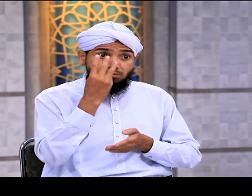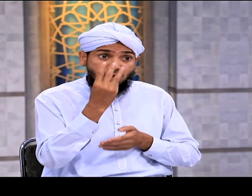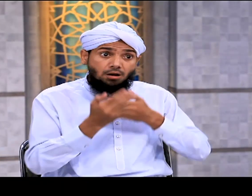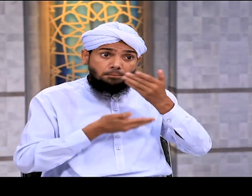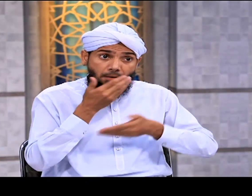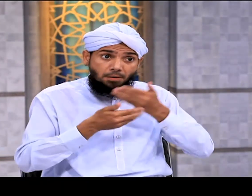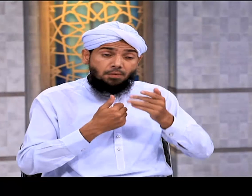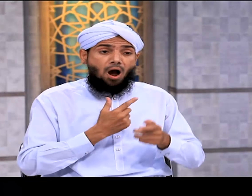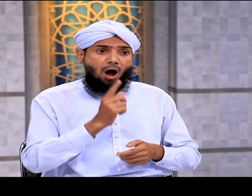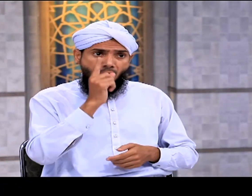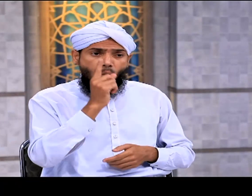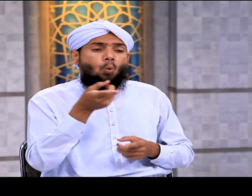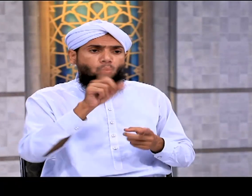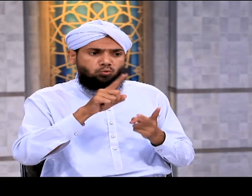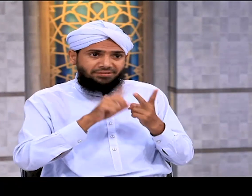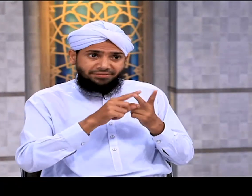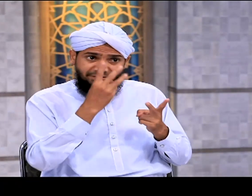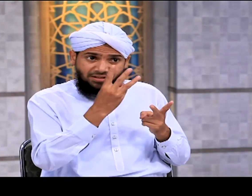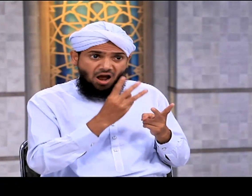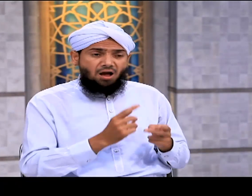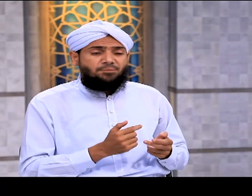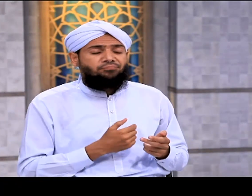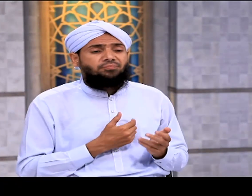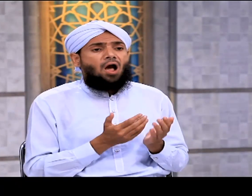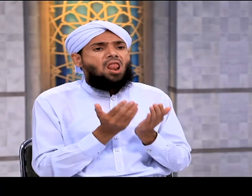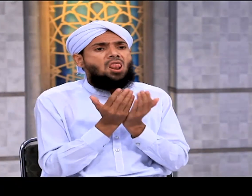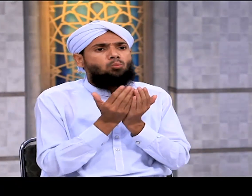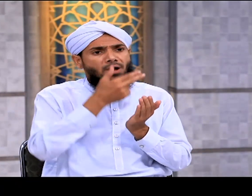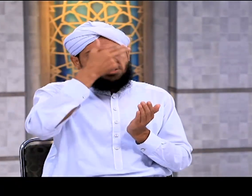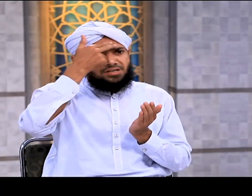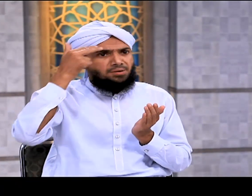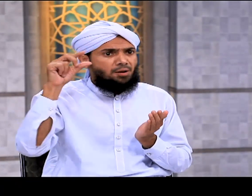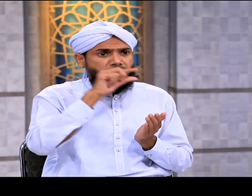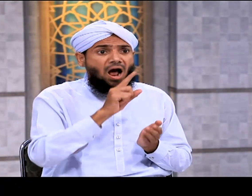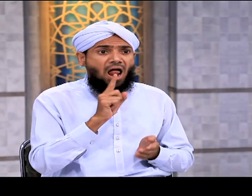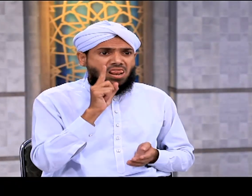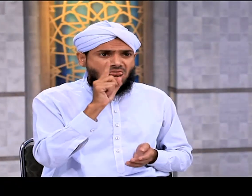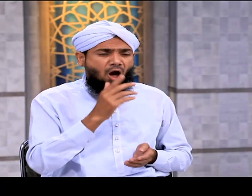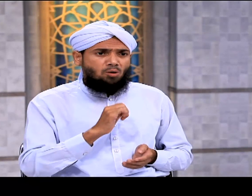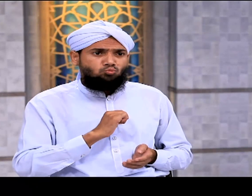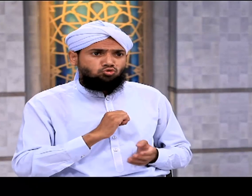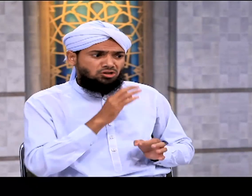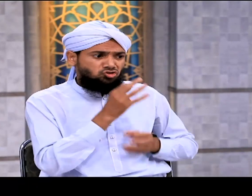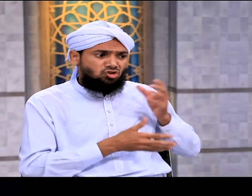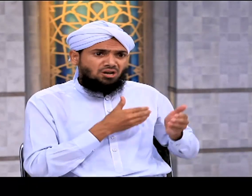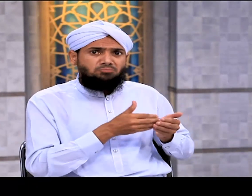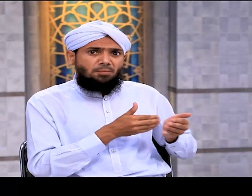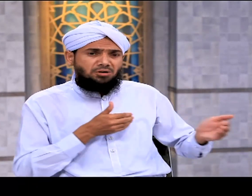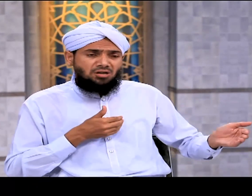لے اللہم اجرنی من النار، یا اللہ مجھے جہنم سے بچا، تو خود جنت